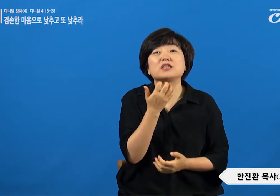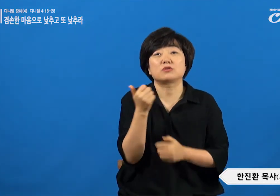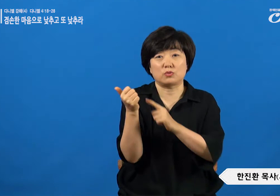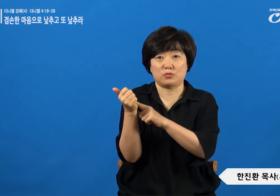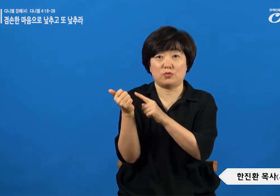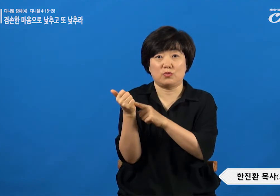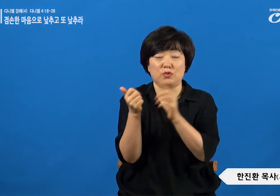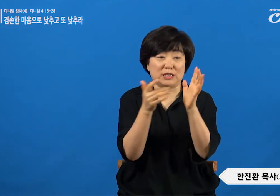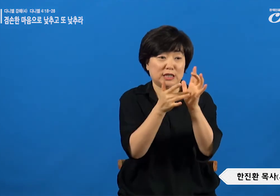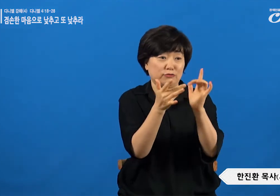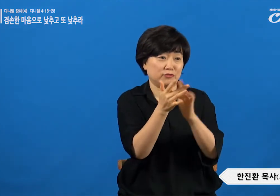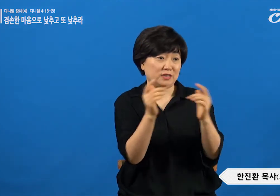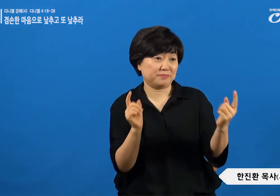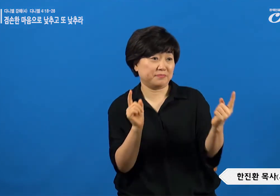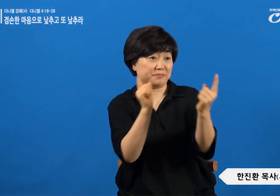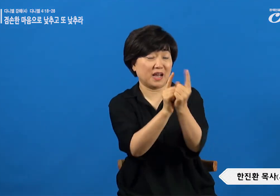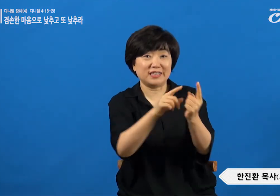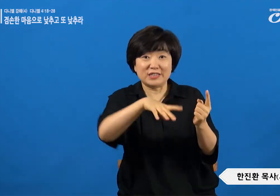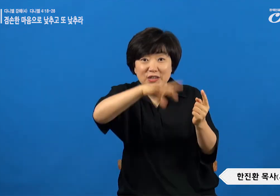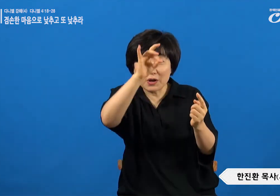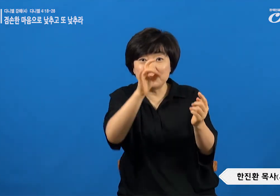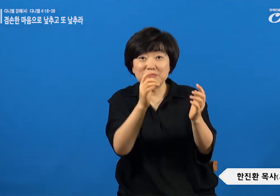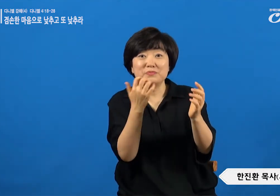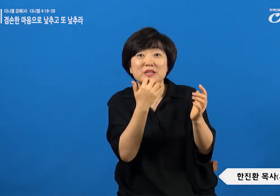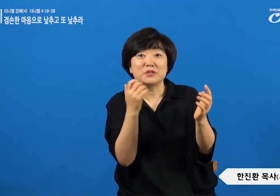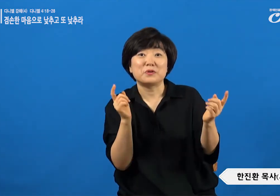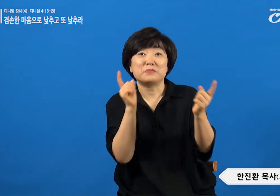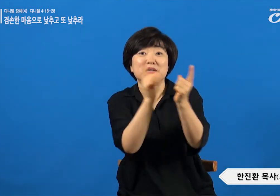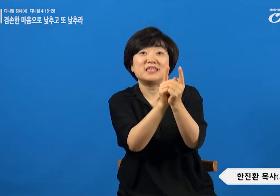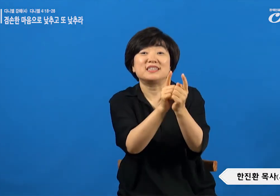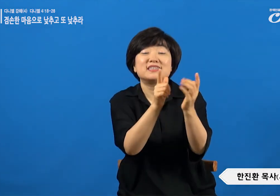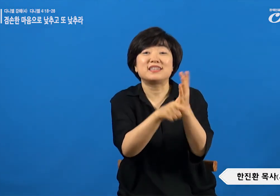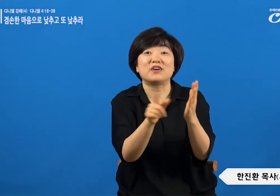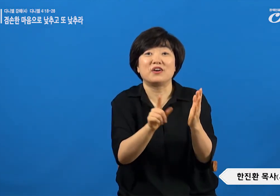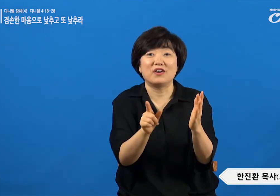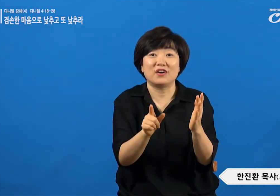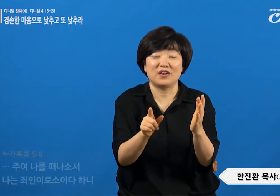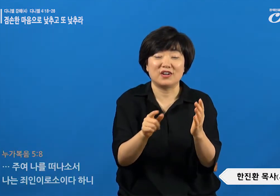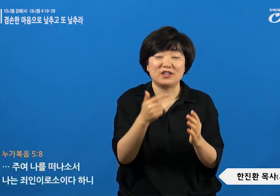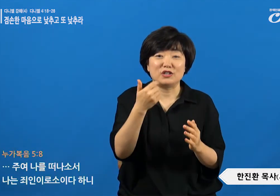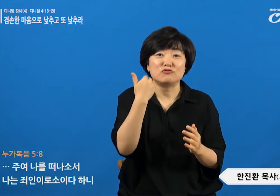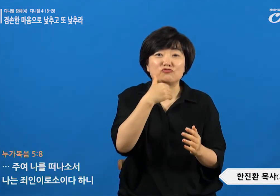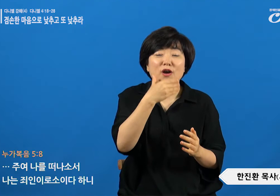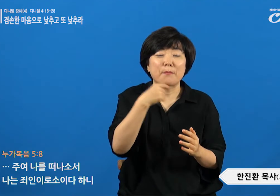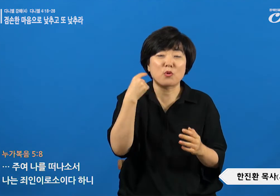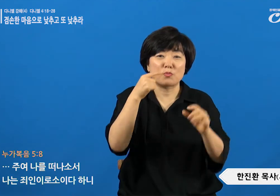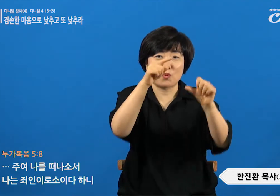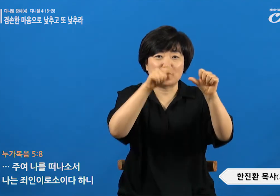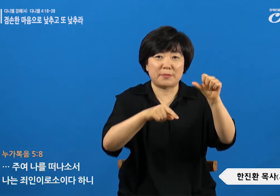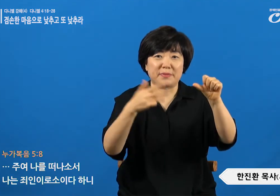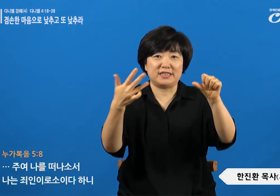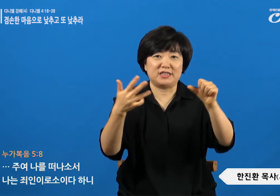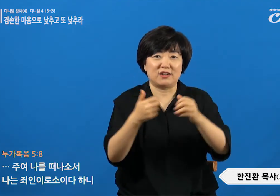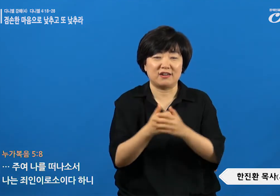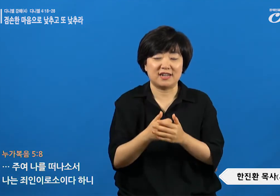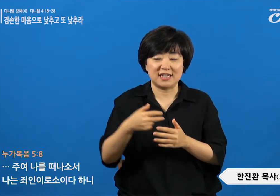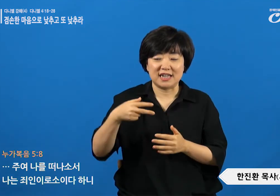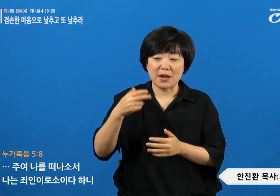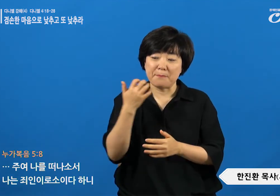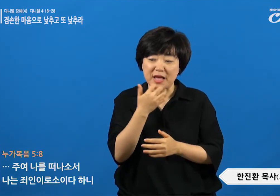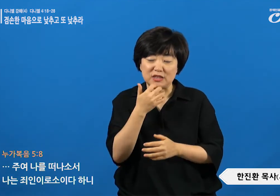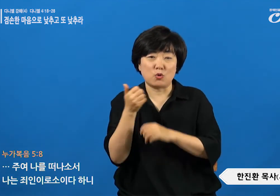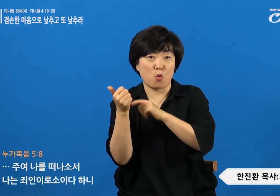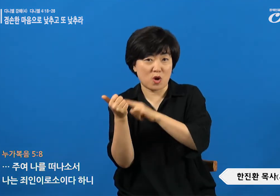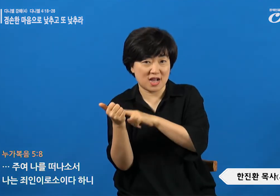베드로도 예수님 앞에 섰을 때, 예수님을 처음 만났을 때 뭐라고 말합니까? 누가복음 5장 8절에